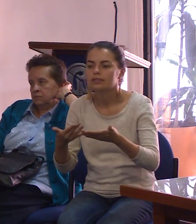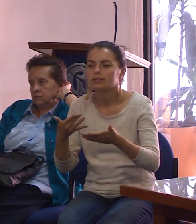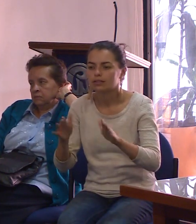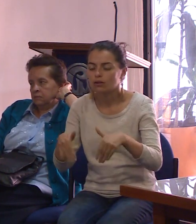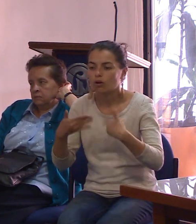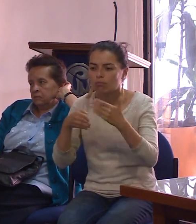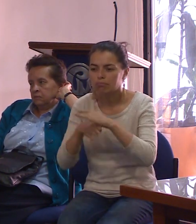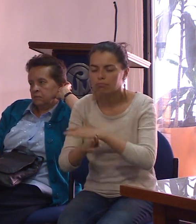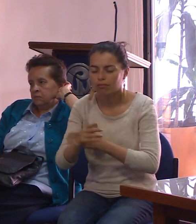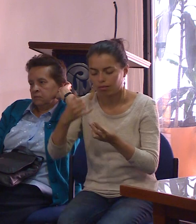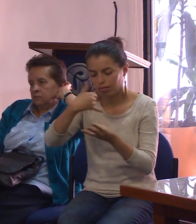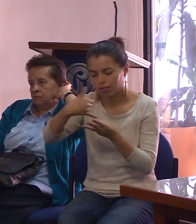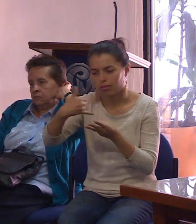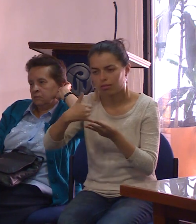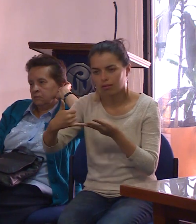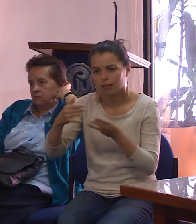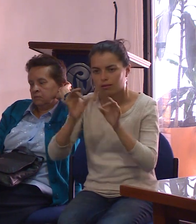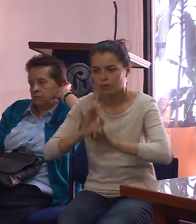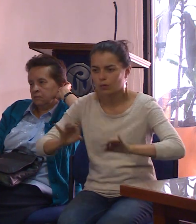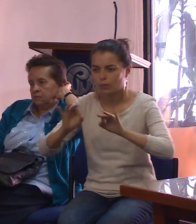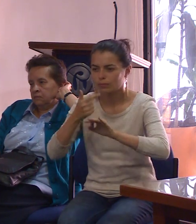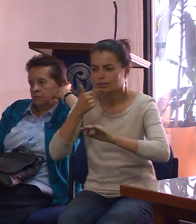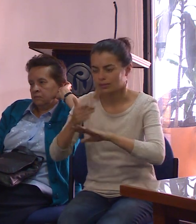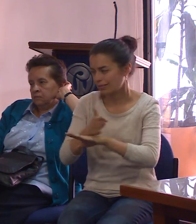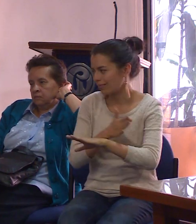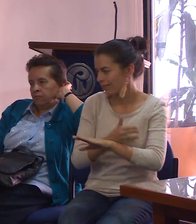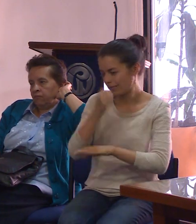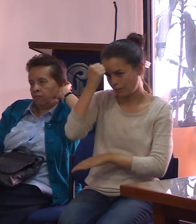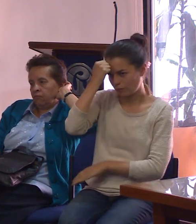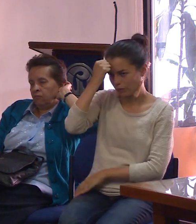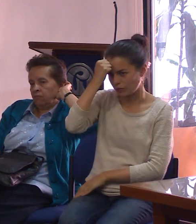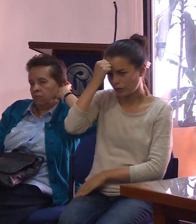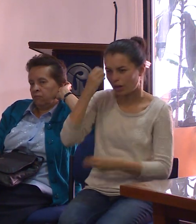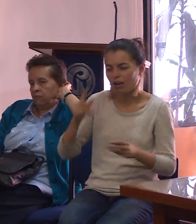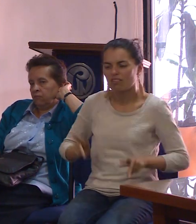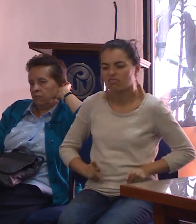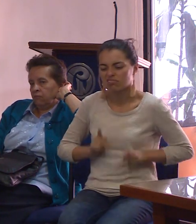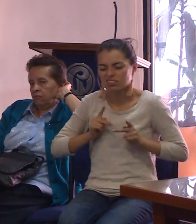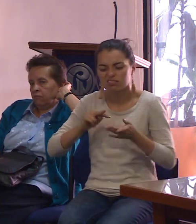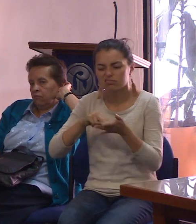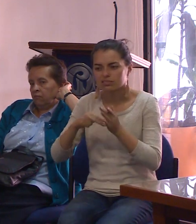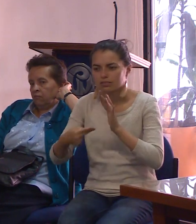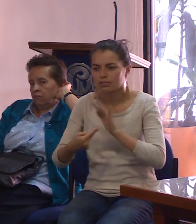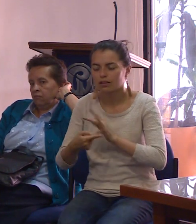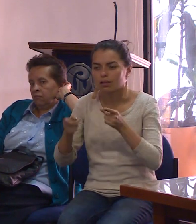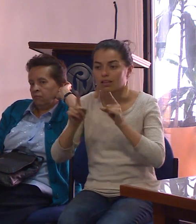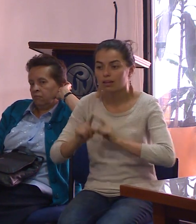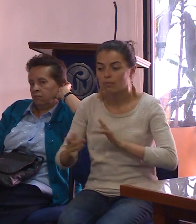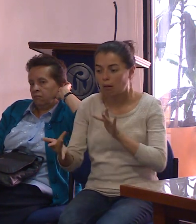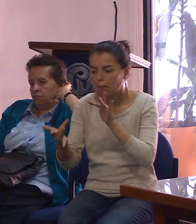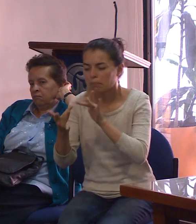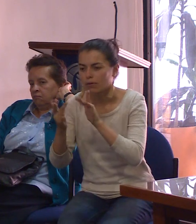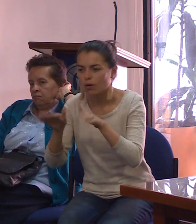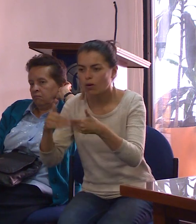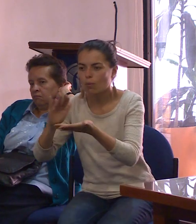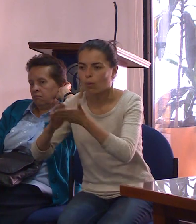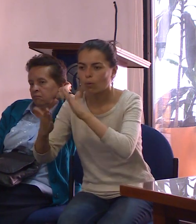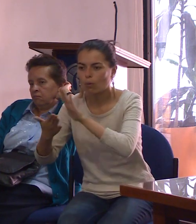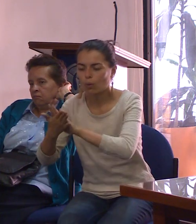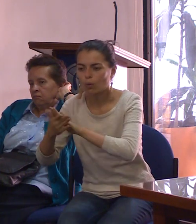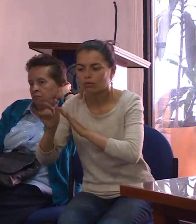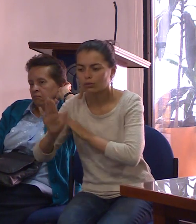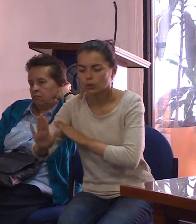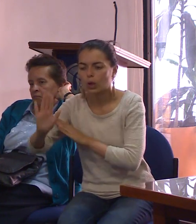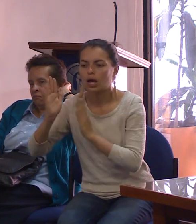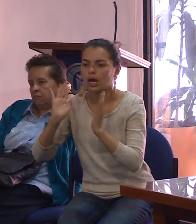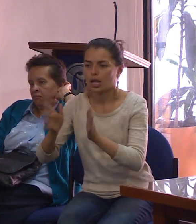para concebir la vida, como decía la profesora Constanza, y de qué manera podemos también llegar haciendo esa identificación de